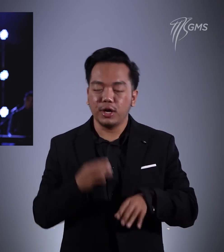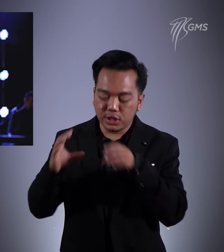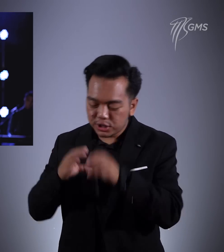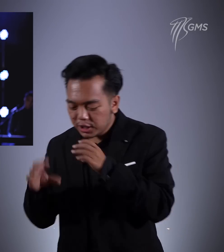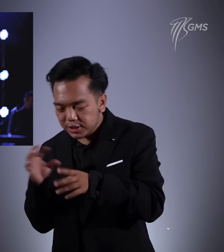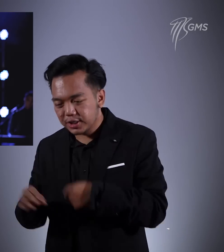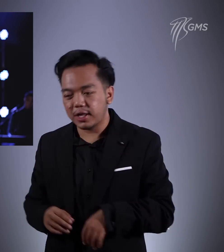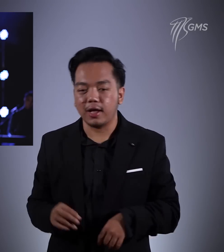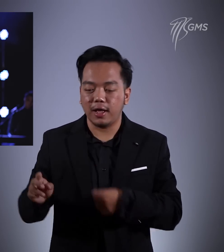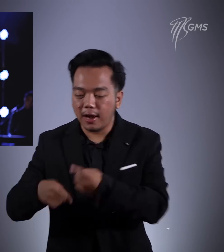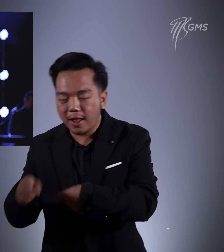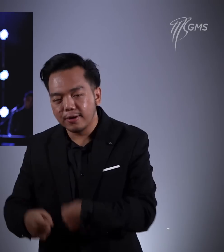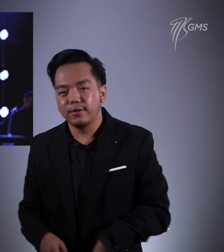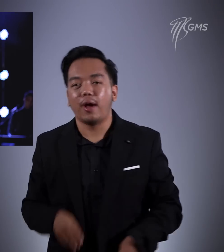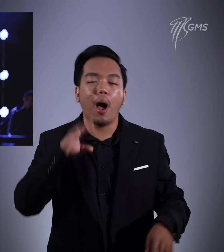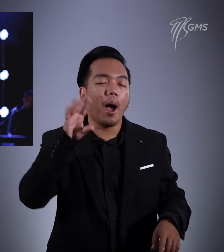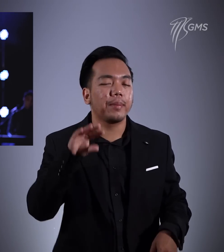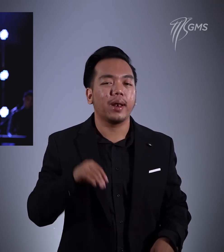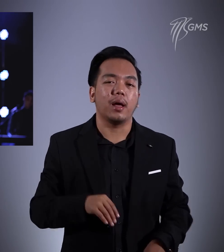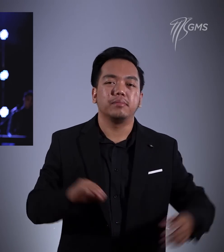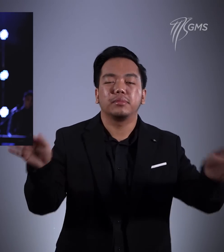mata berkata, hidupku tidak baik-baik saja.